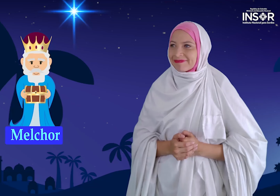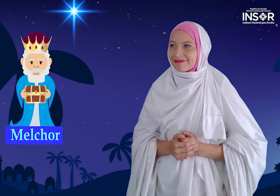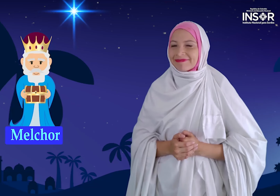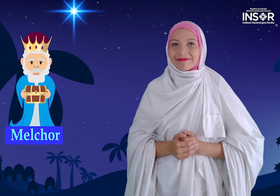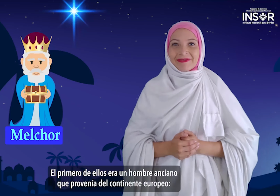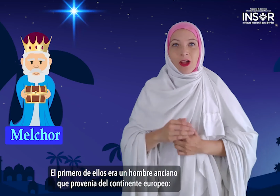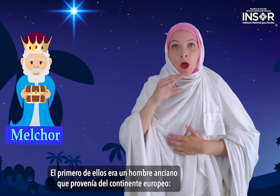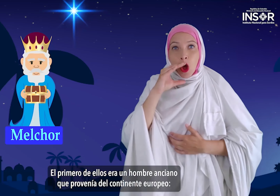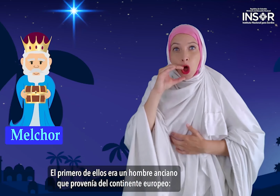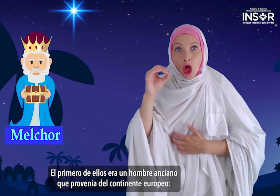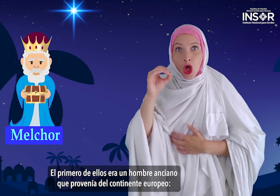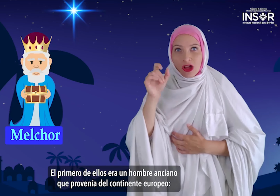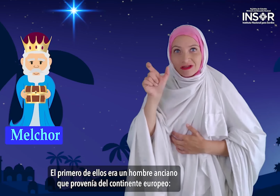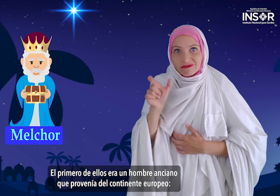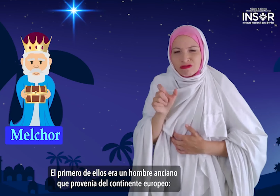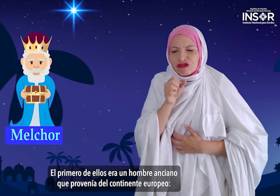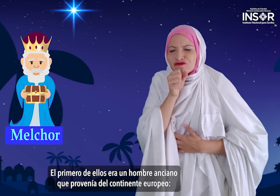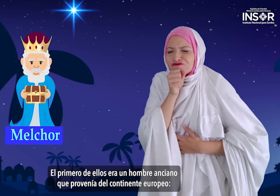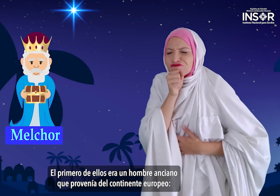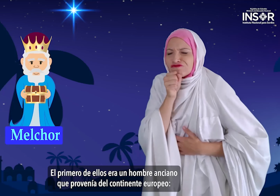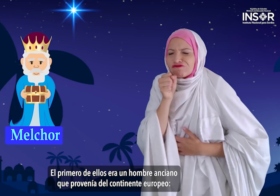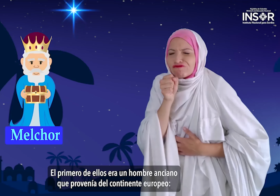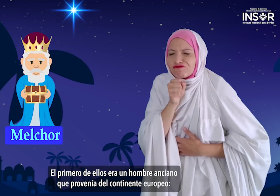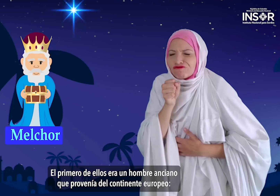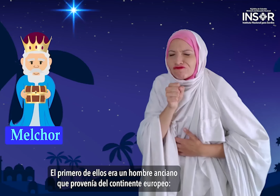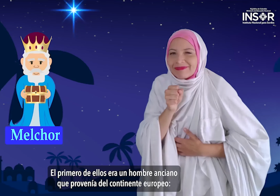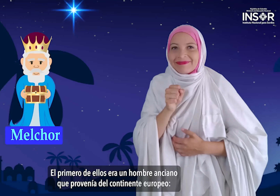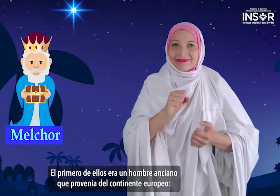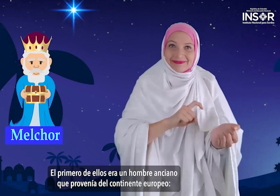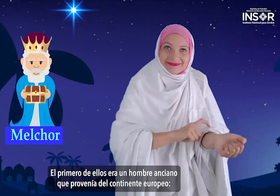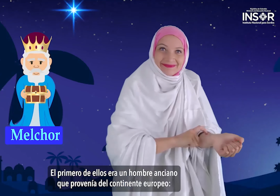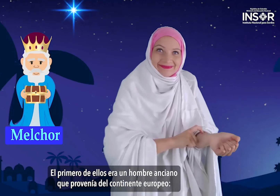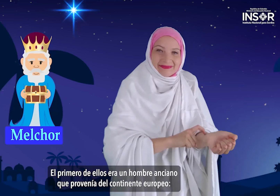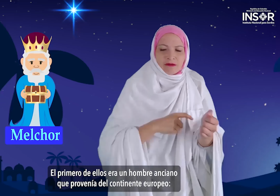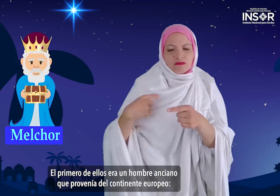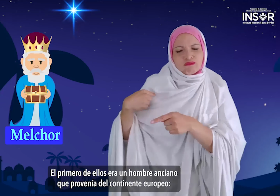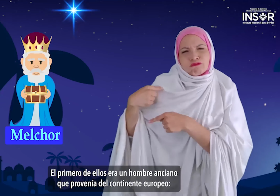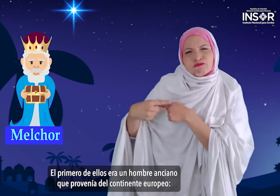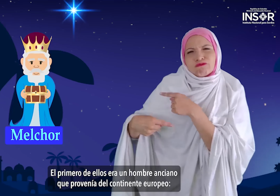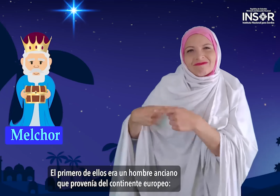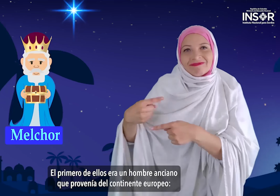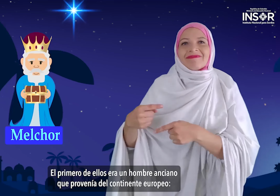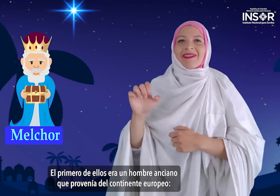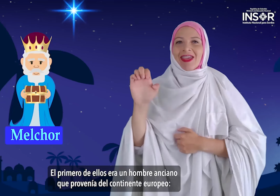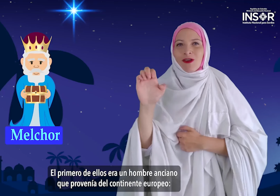El primero de ellos era un hombre anciano, que provenía del continente